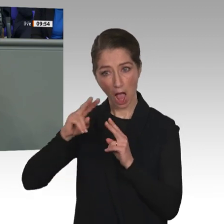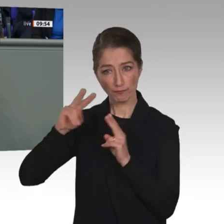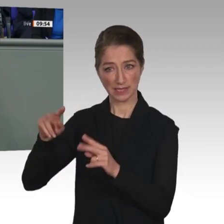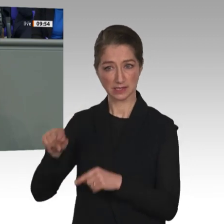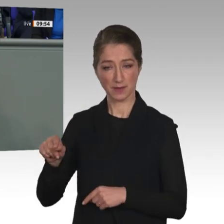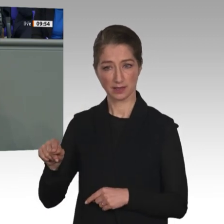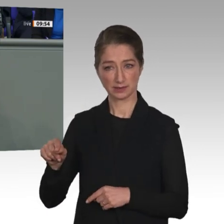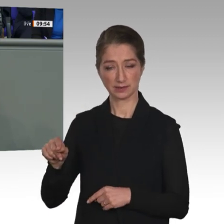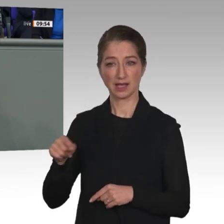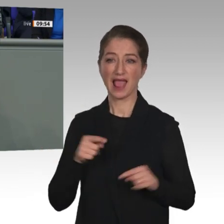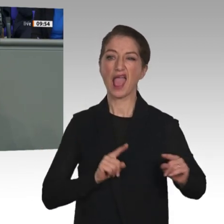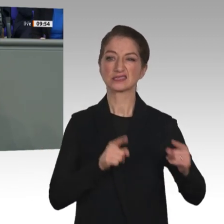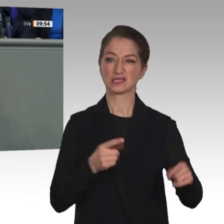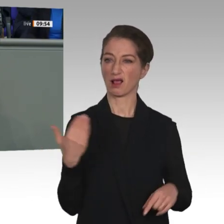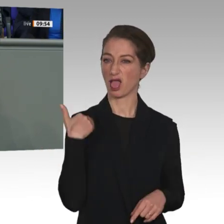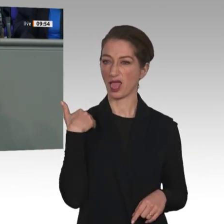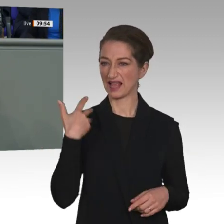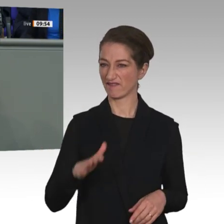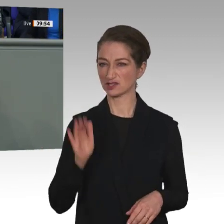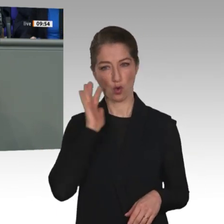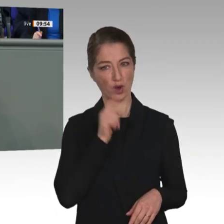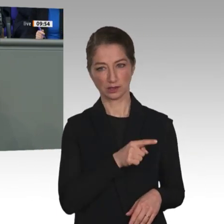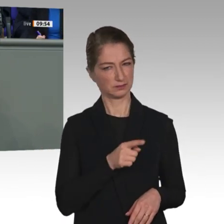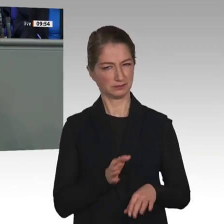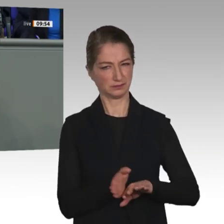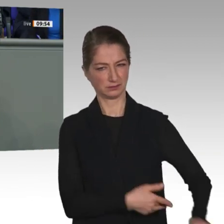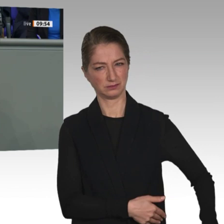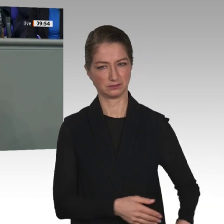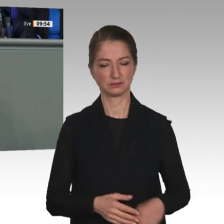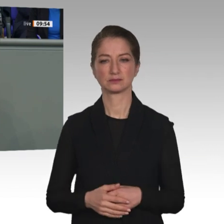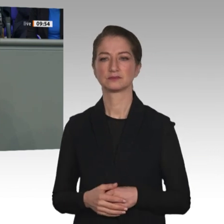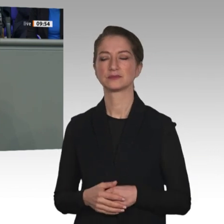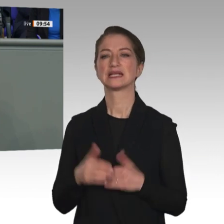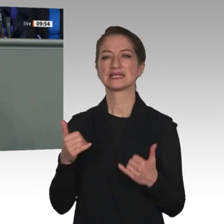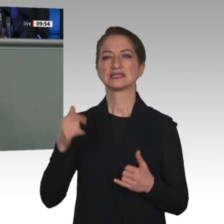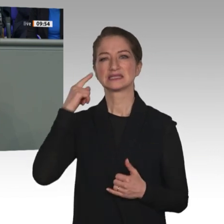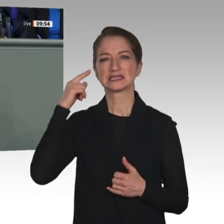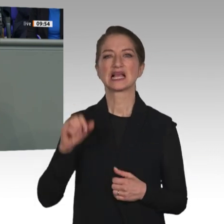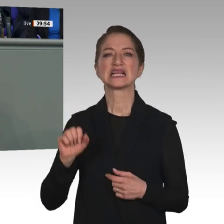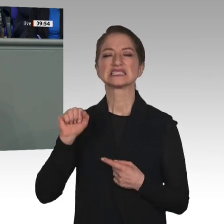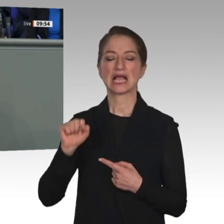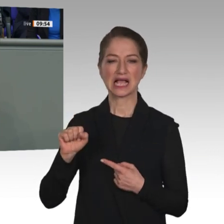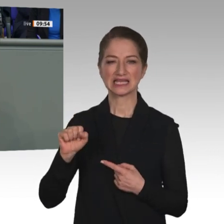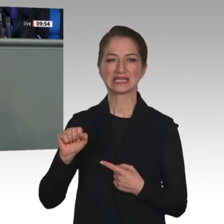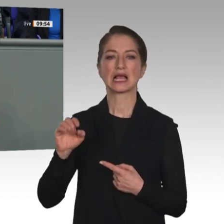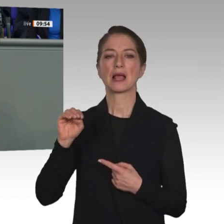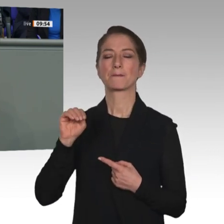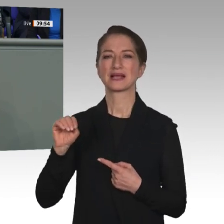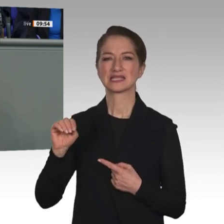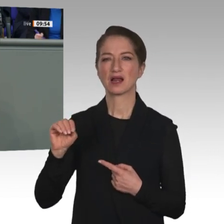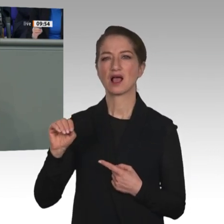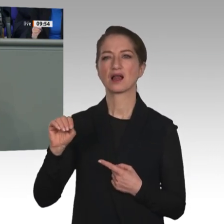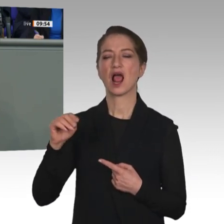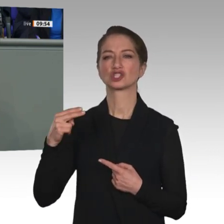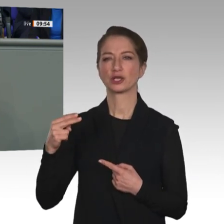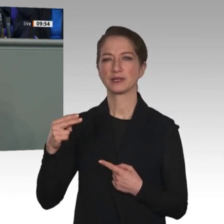haben. Und deshalb möchte ich noch einmal Namen vorlesen. Wir gedenken heute Said Nessar al-Hashemi, Sedat Gürbüz,